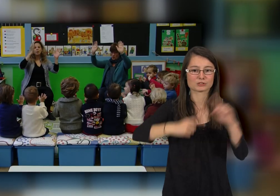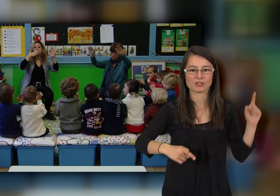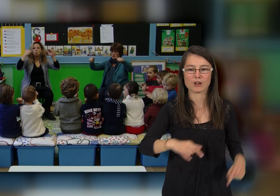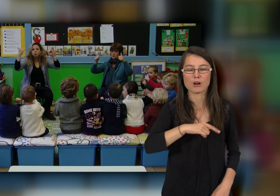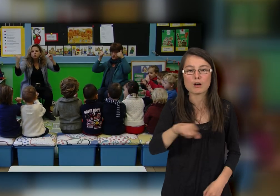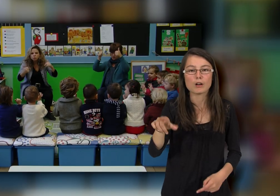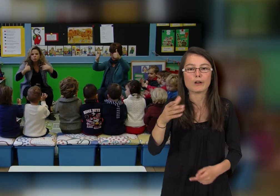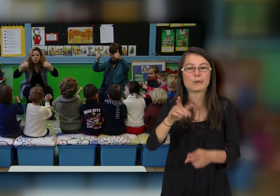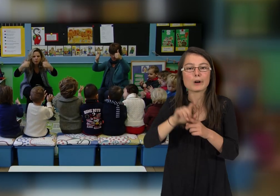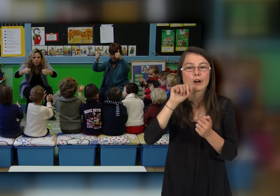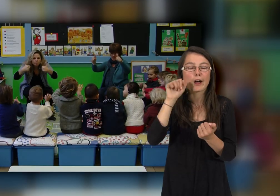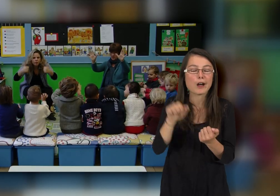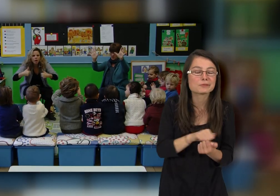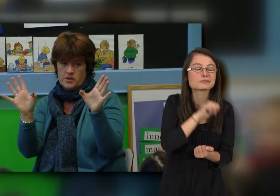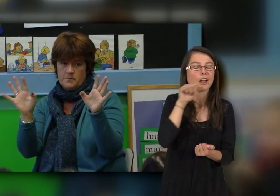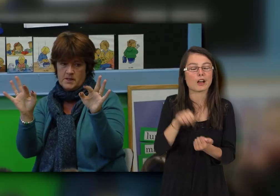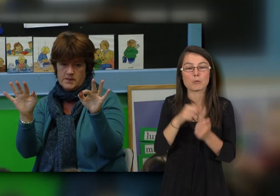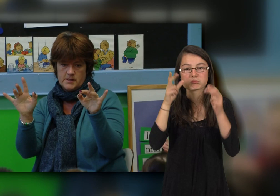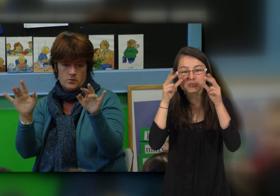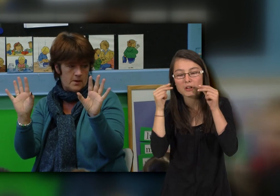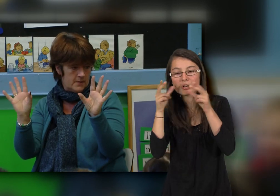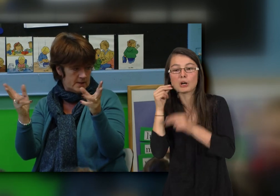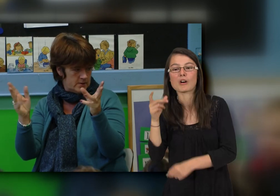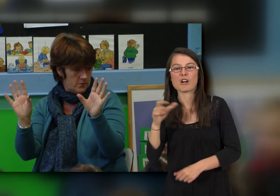non-implantés, des attentifs, des non-attentifs.